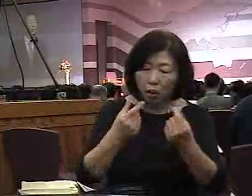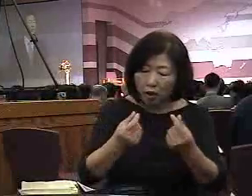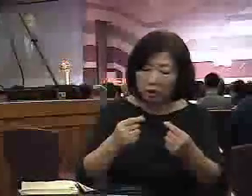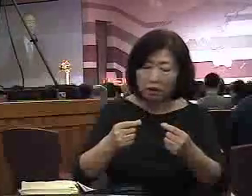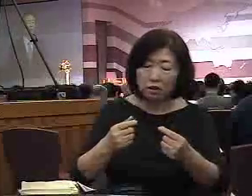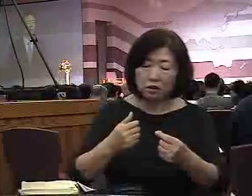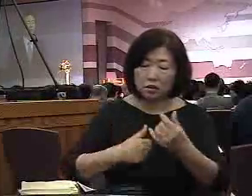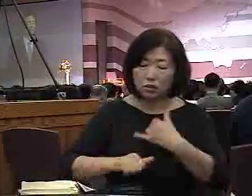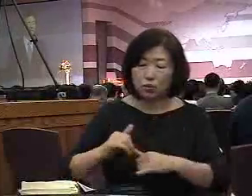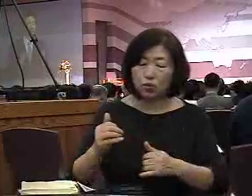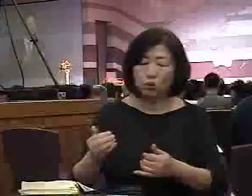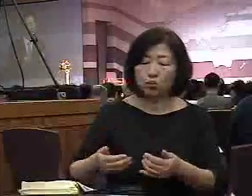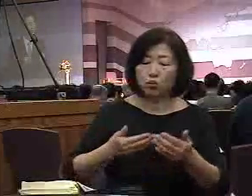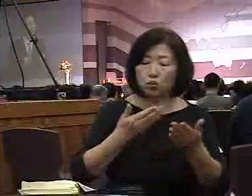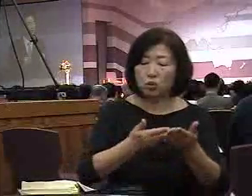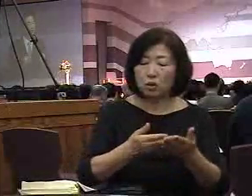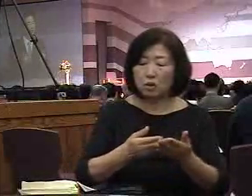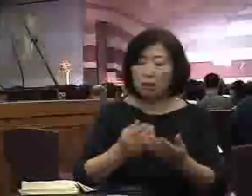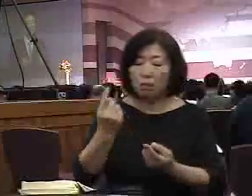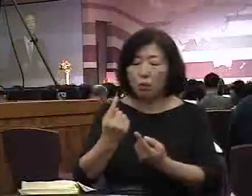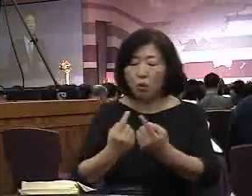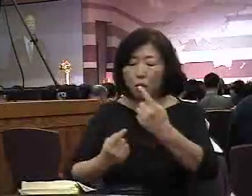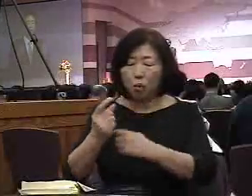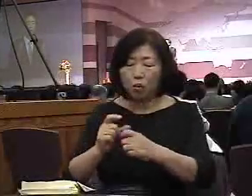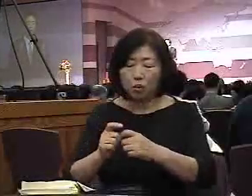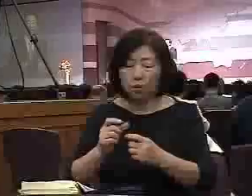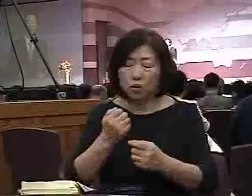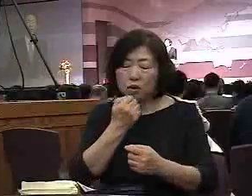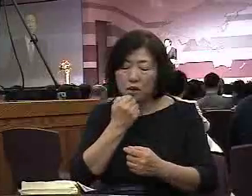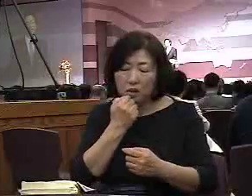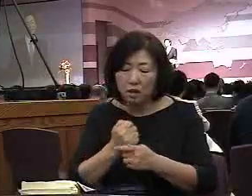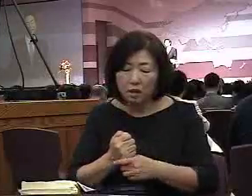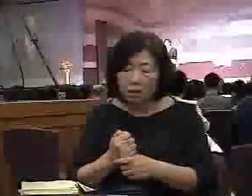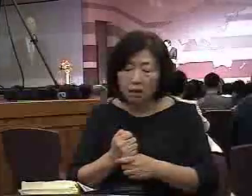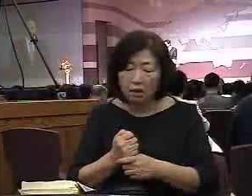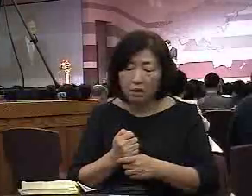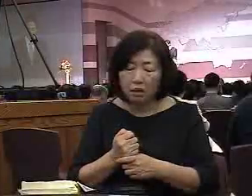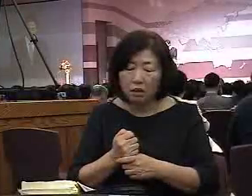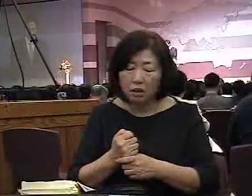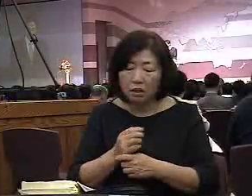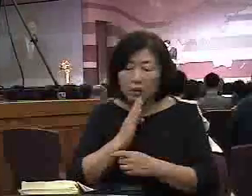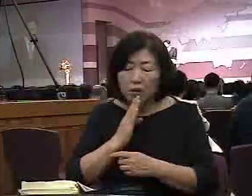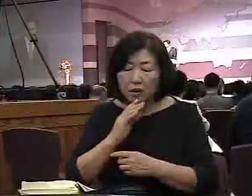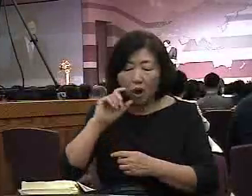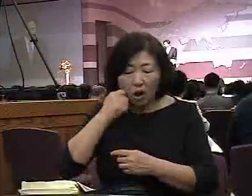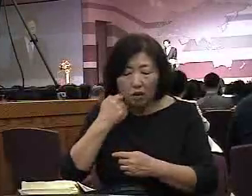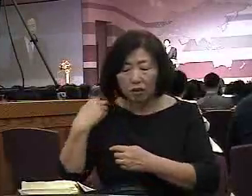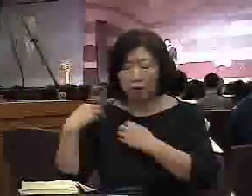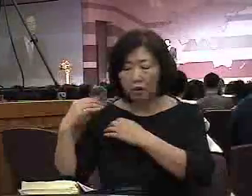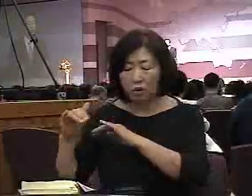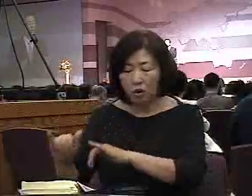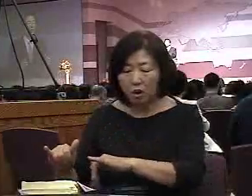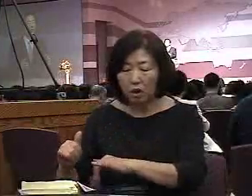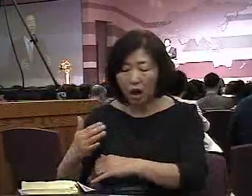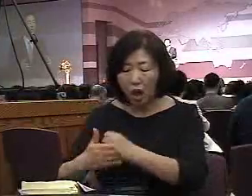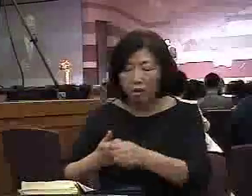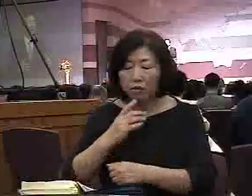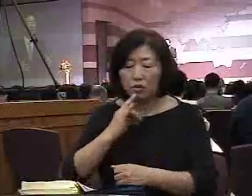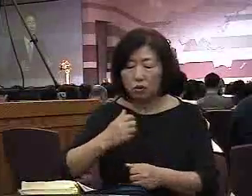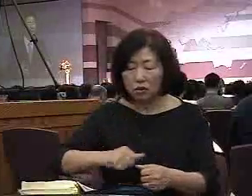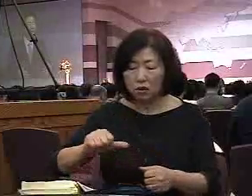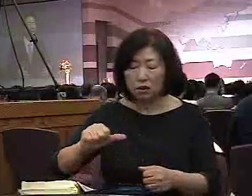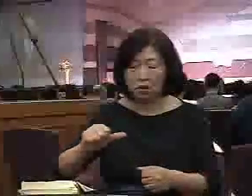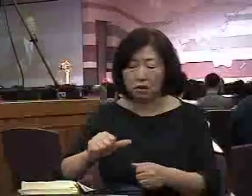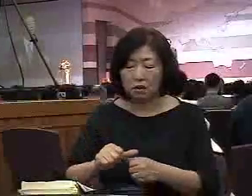그리고 무엇보다도 이삭을 정말 어렵게 주님 앞에 내려놓았더니 하나님께서 그